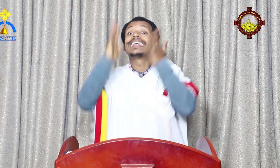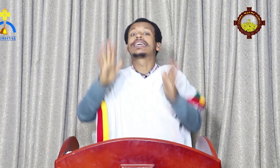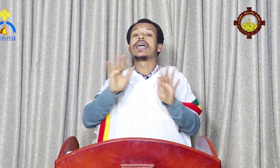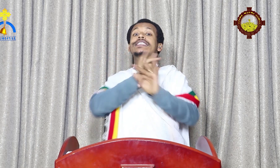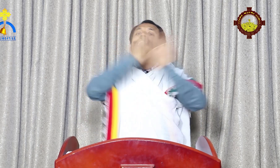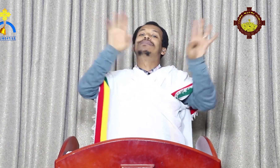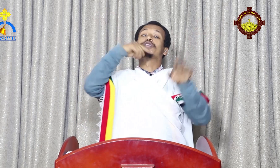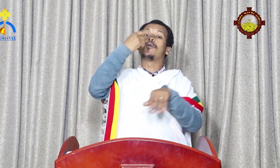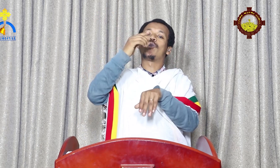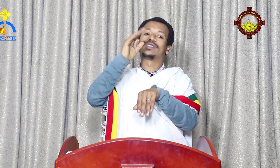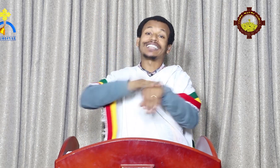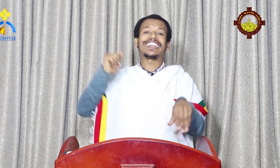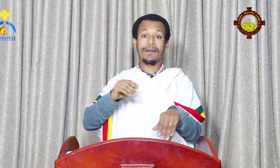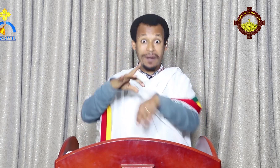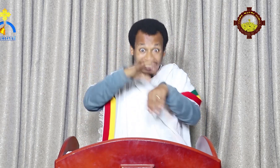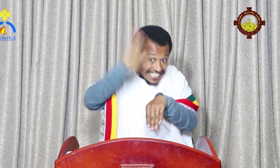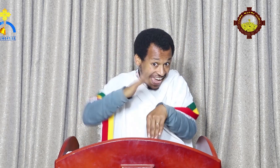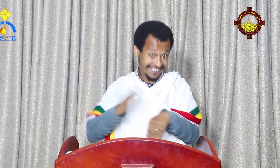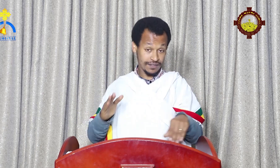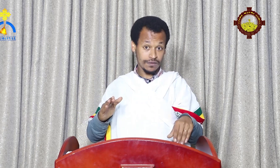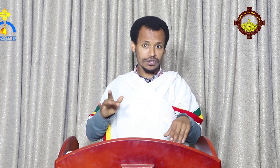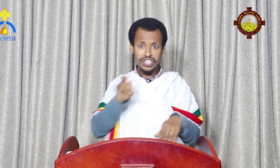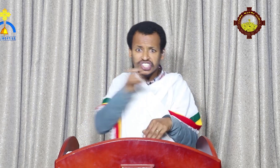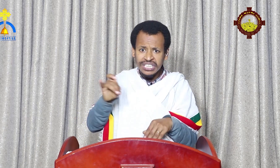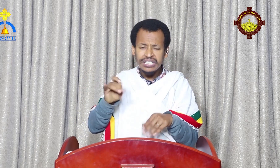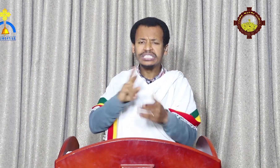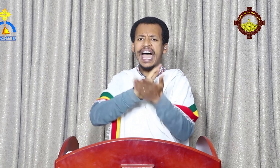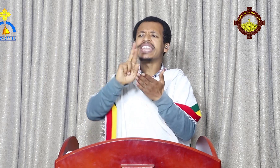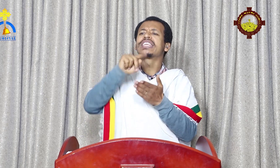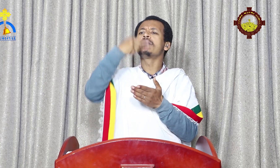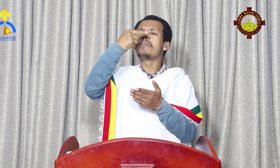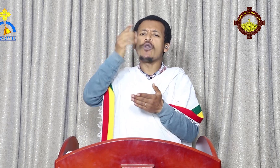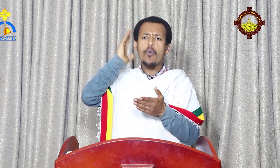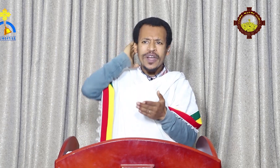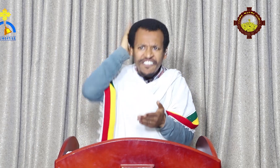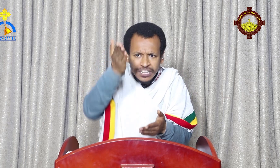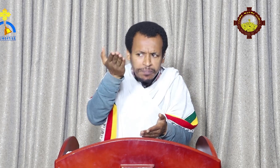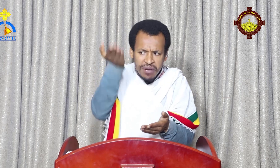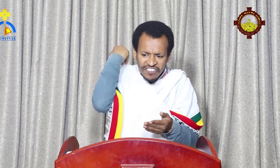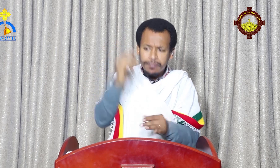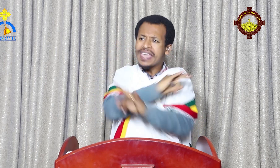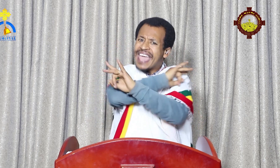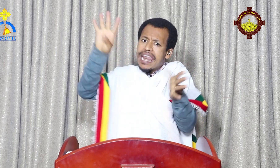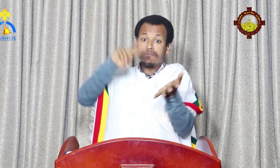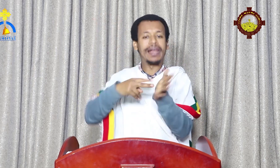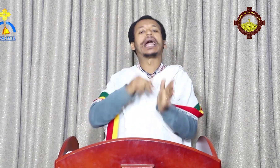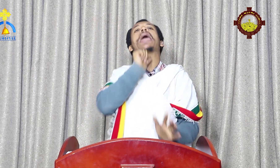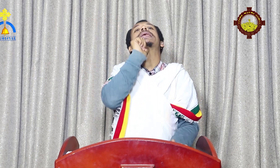ሳድቅ የለም ተብሎ ተጠራ በምድር ላይ እንጂ ሳድቅ የሚባል ወደፊትም በፊትም የለም ማለት